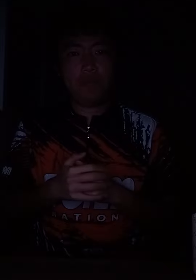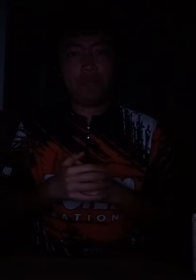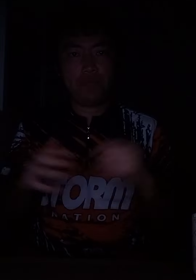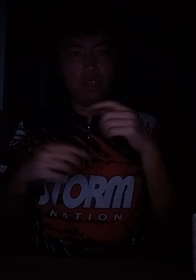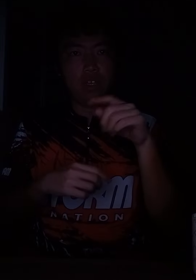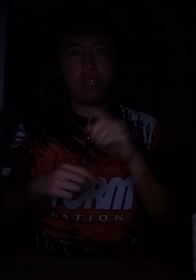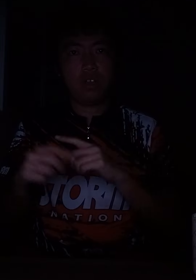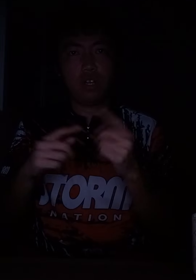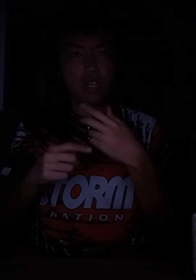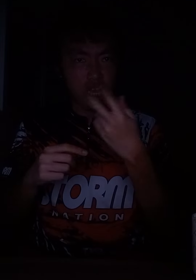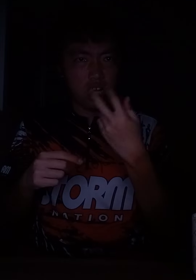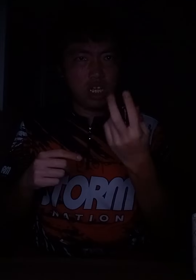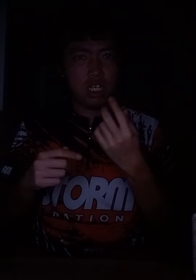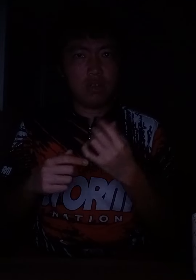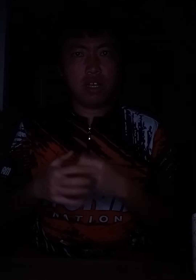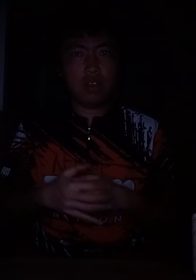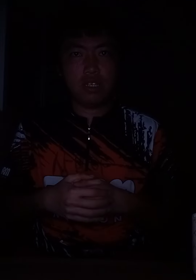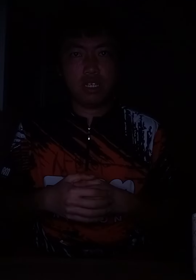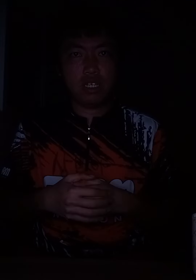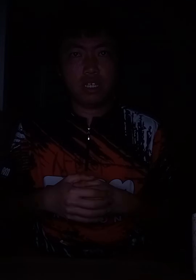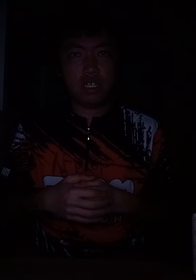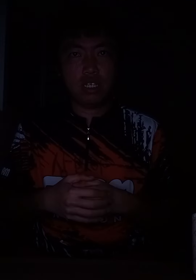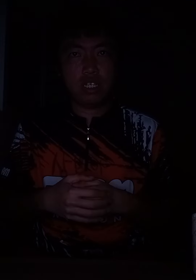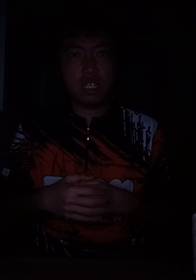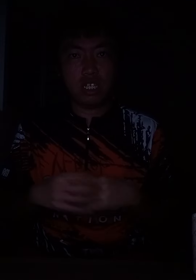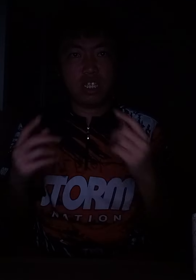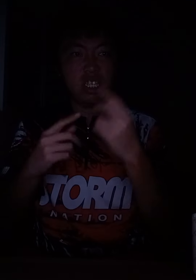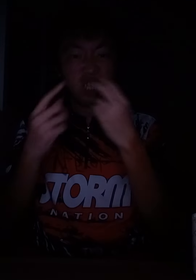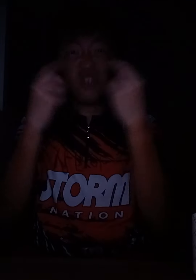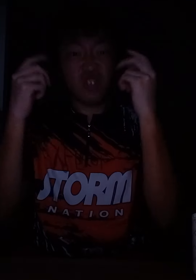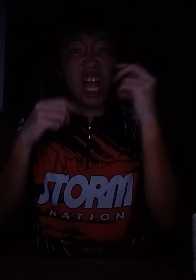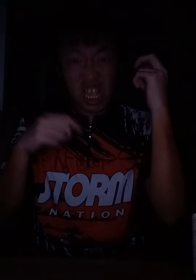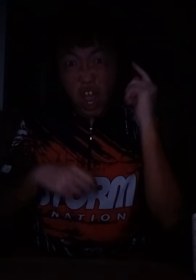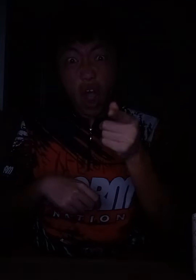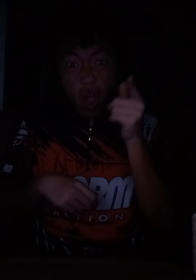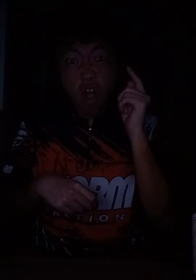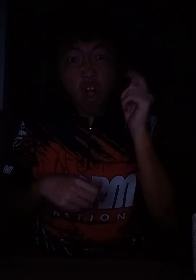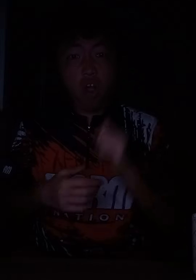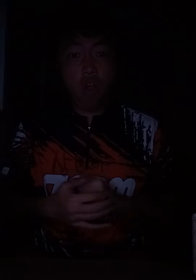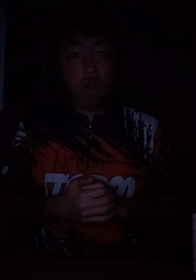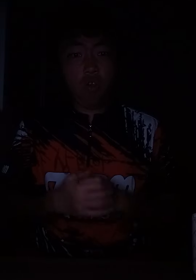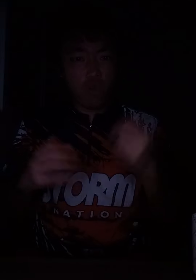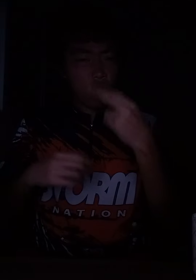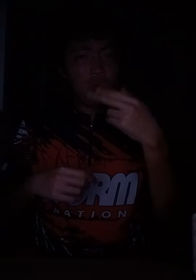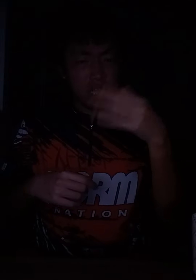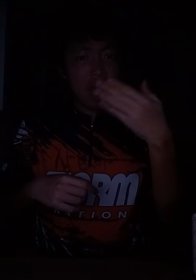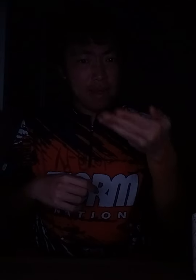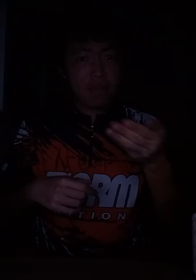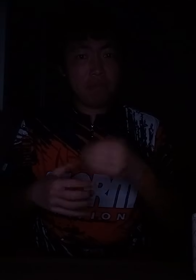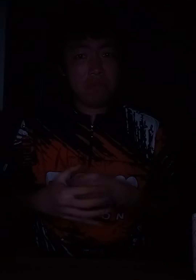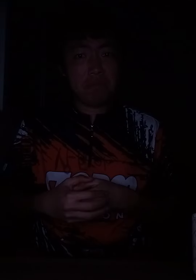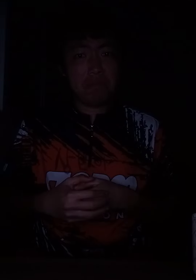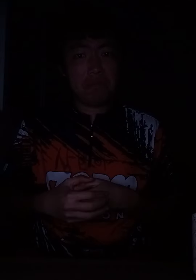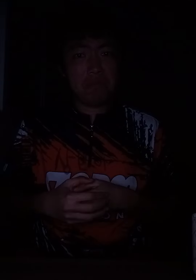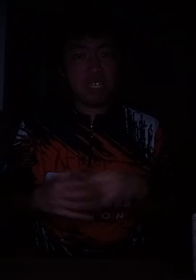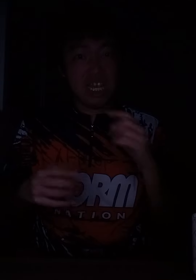승객은 고래고래 소리만 지릅니다. 항상 끼고 다녀! 욕설도 내뱉습니다.